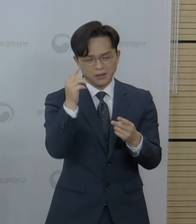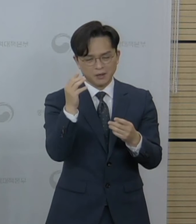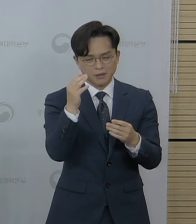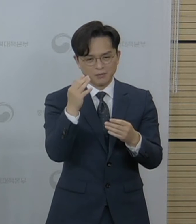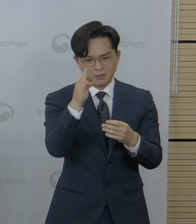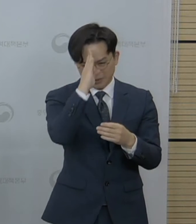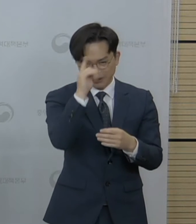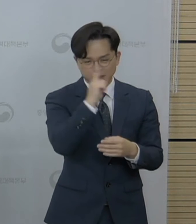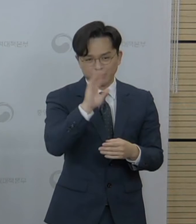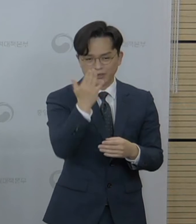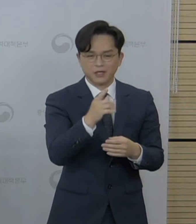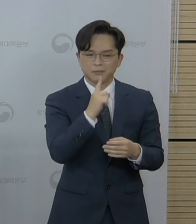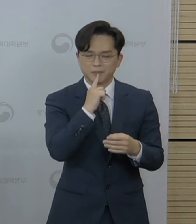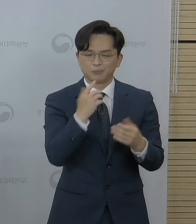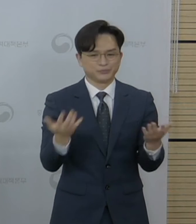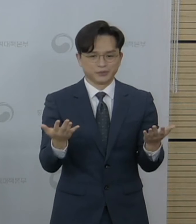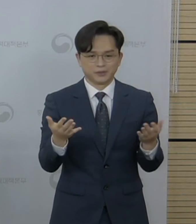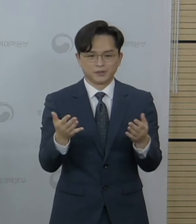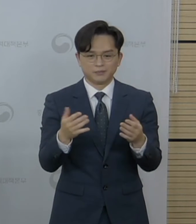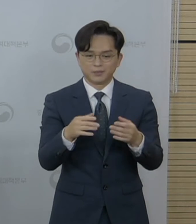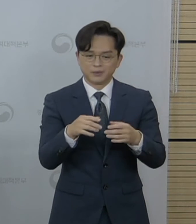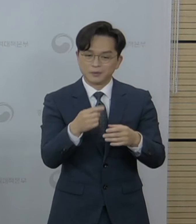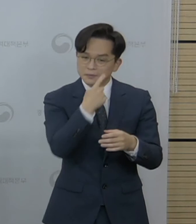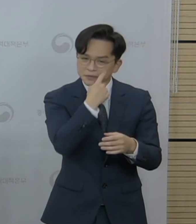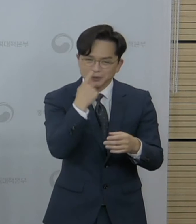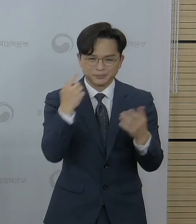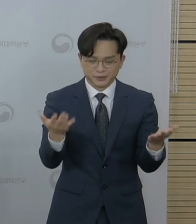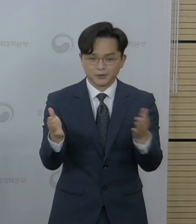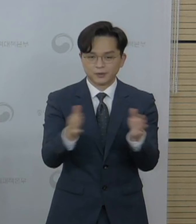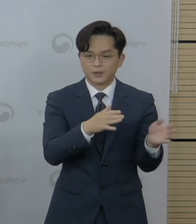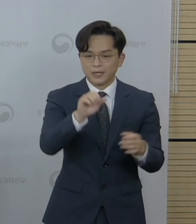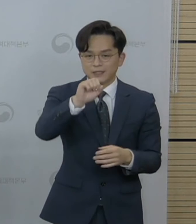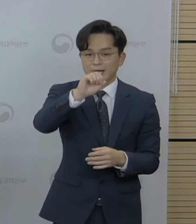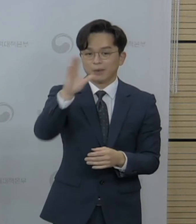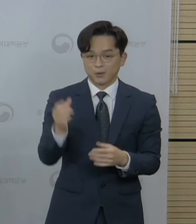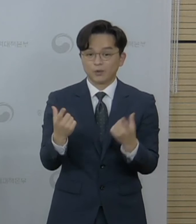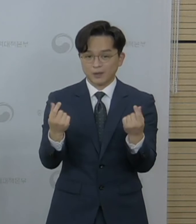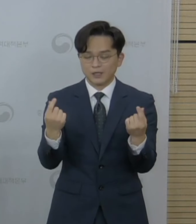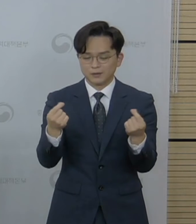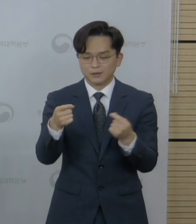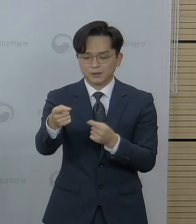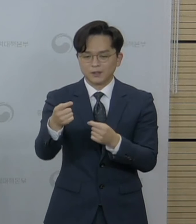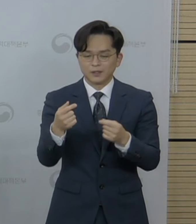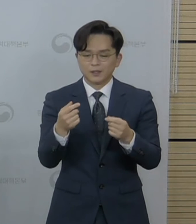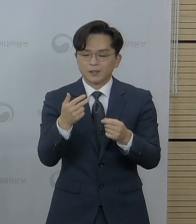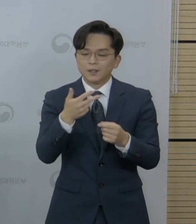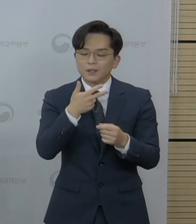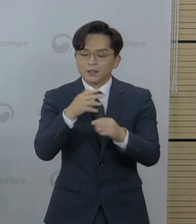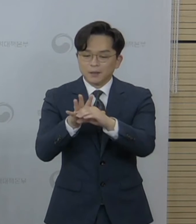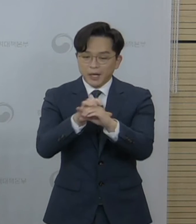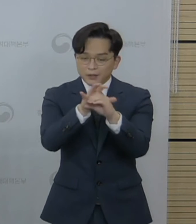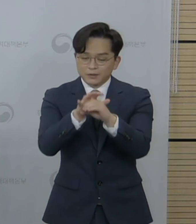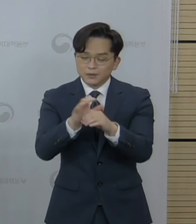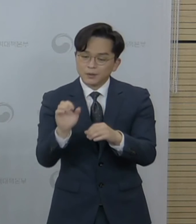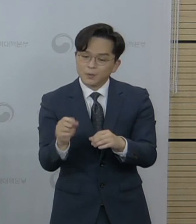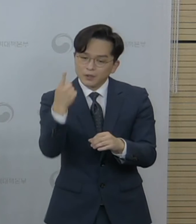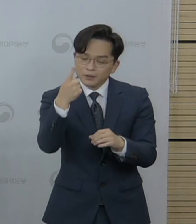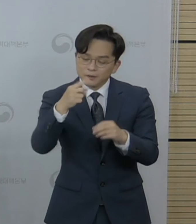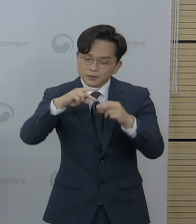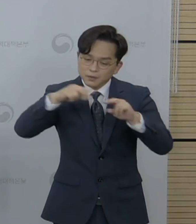감염력, 임상적 중증도, 백신 반응성 등에 대한 연구는 아직 조금 더 필요한 상황입니다.